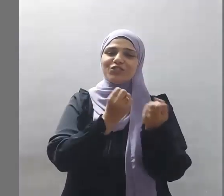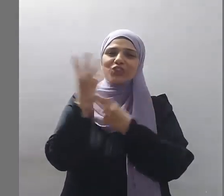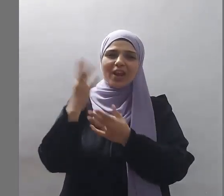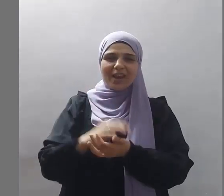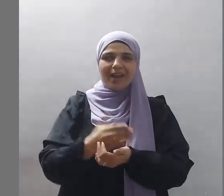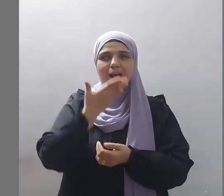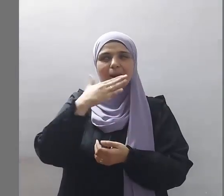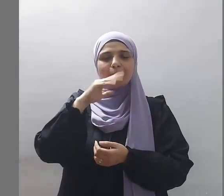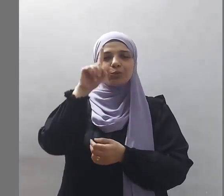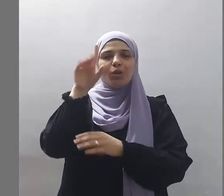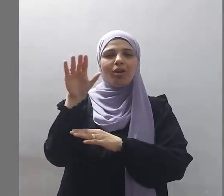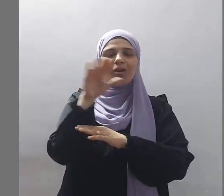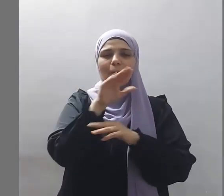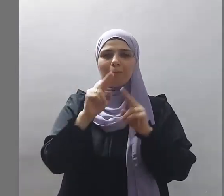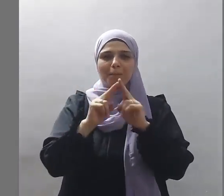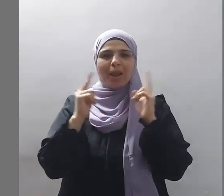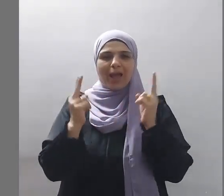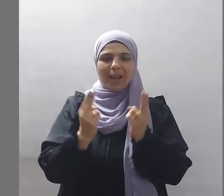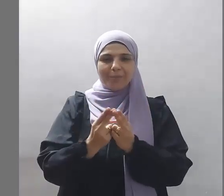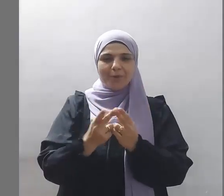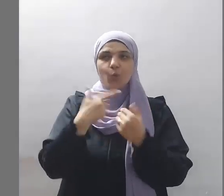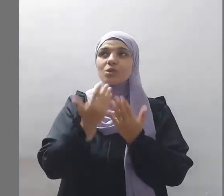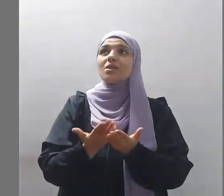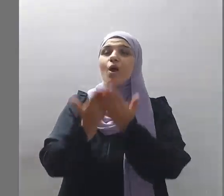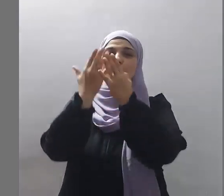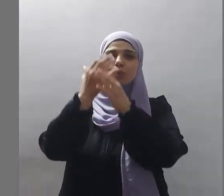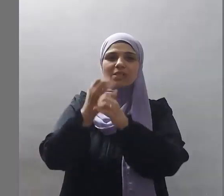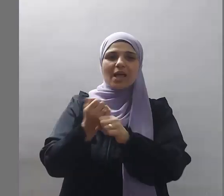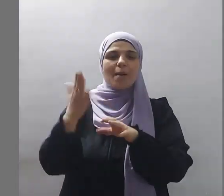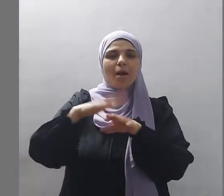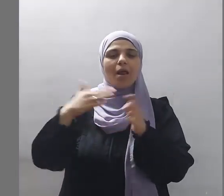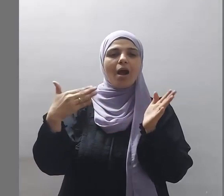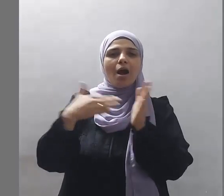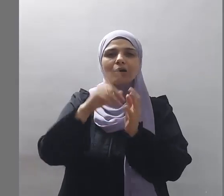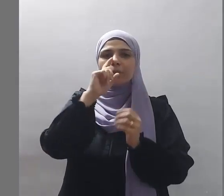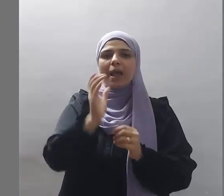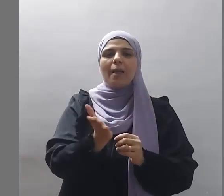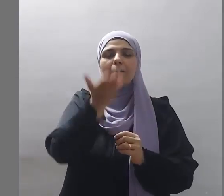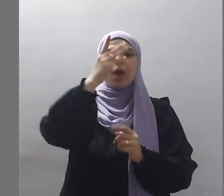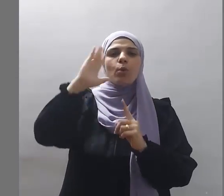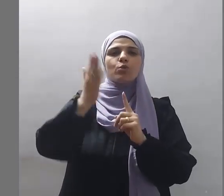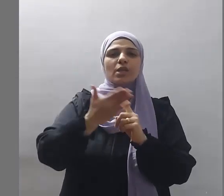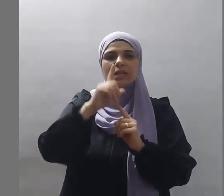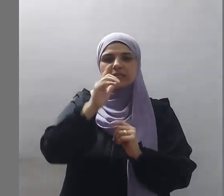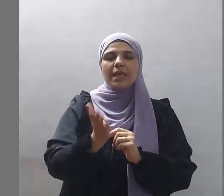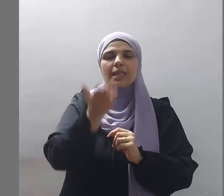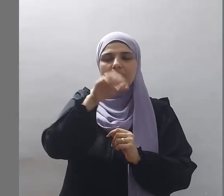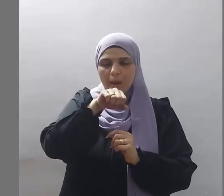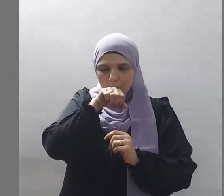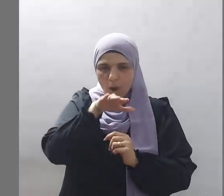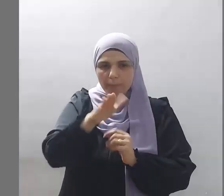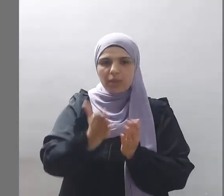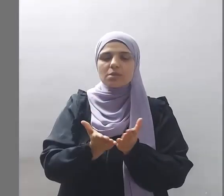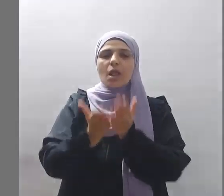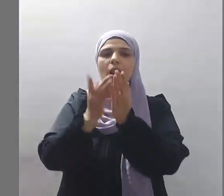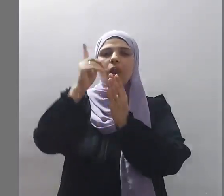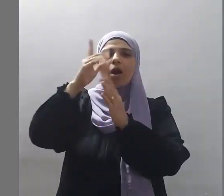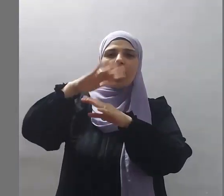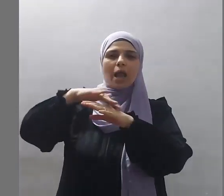الحمد لله رب العالمين، والصلاة والسلام على خاتم الأنبياء والمرسلين سيدنا محمد صلى الله